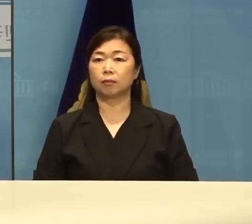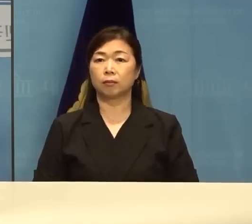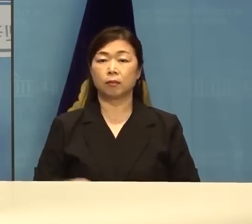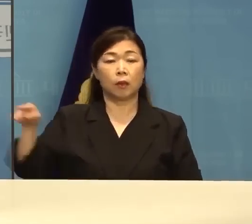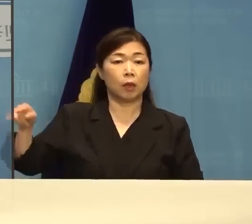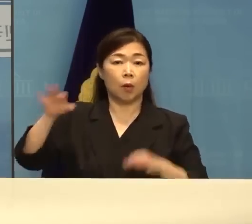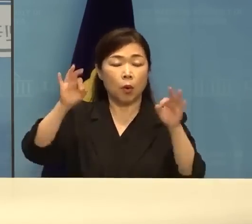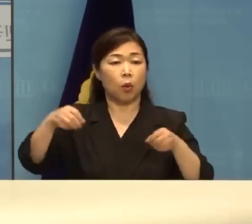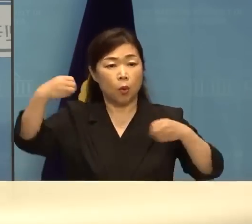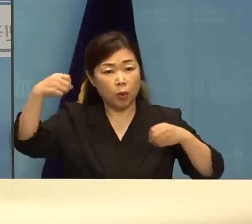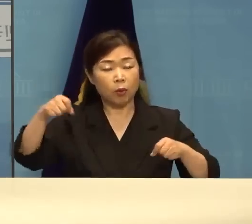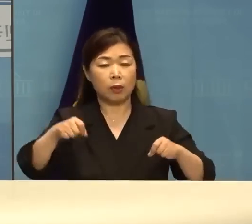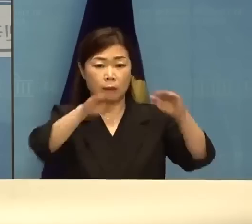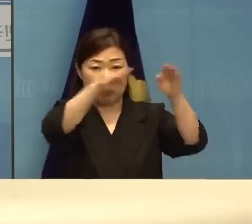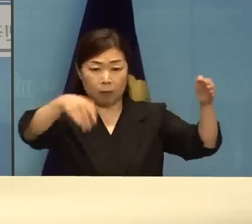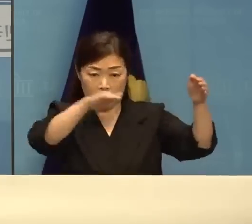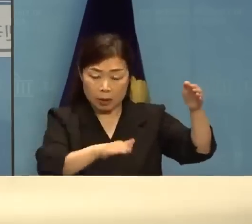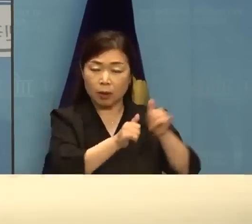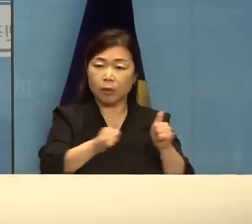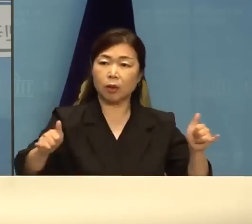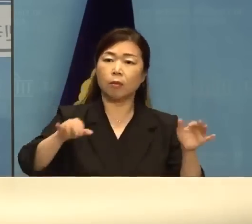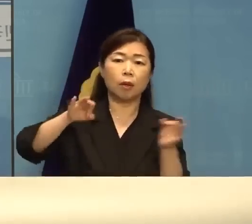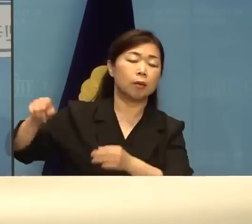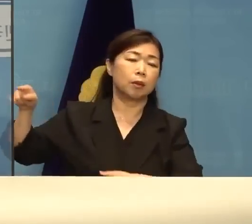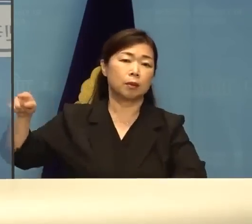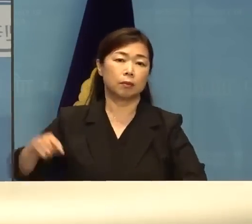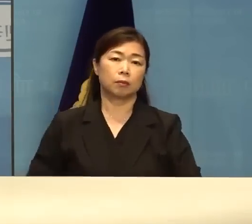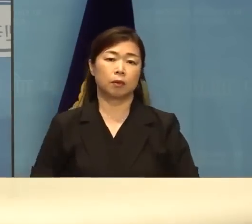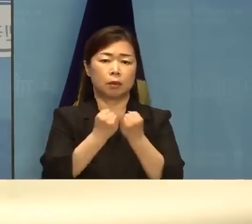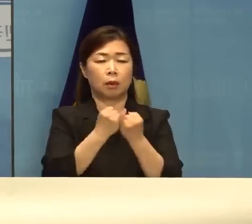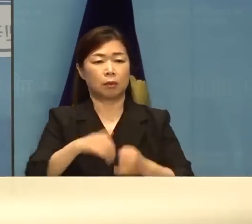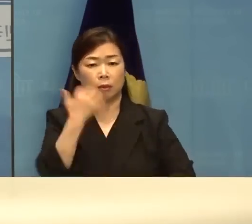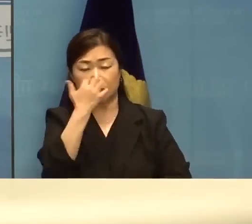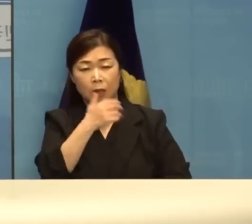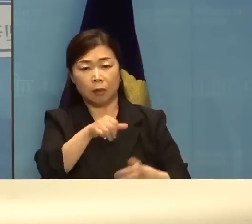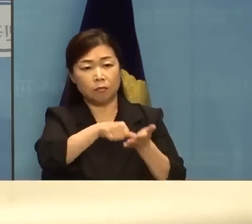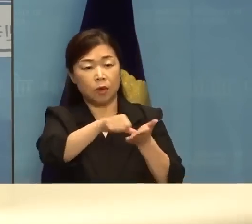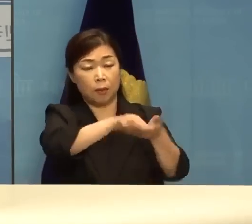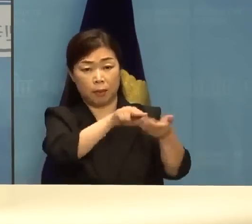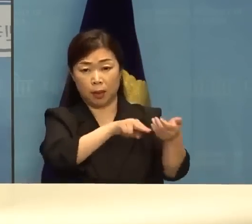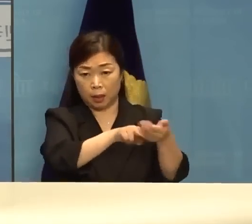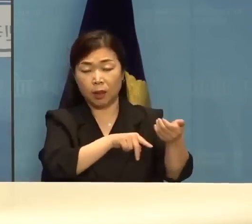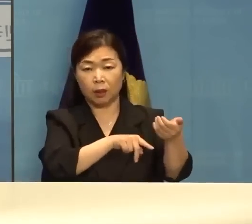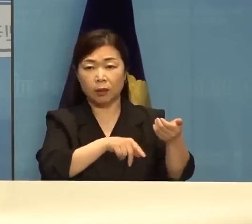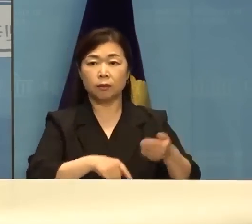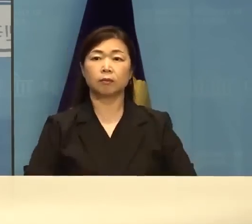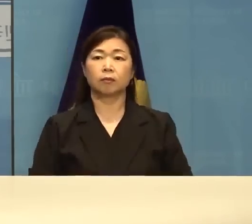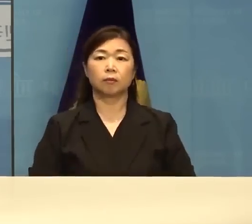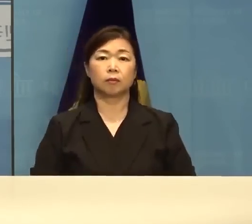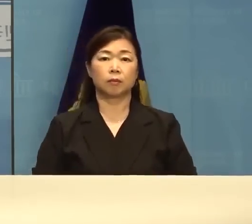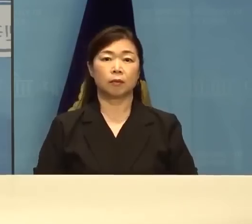지금 공연 세트 밑에 있는 사람들입니다. 여성 자위기구를 판매하는 겁니다.